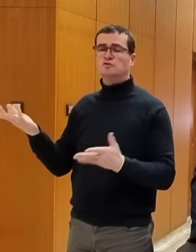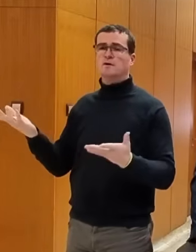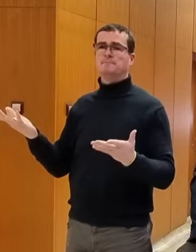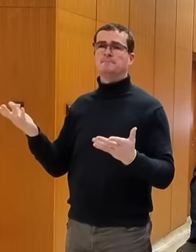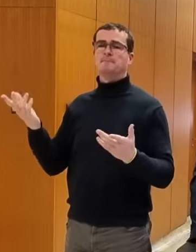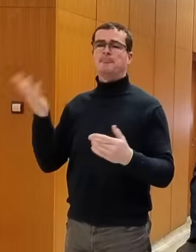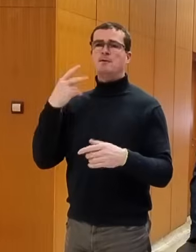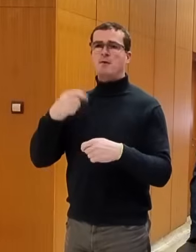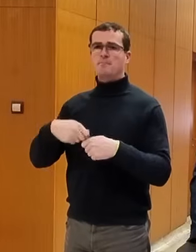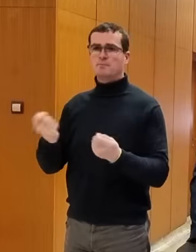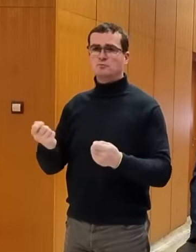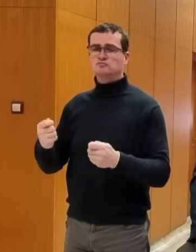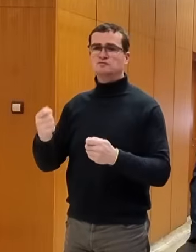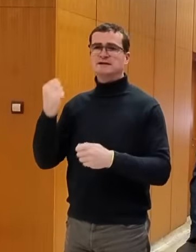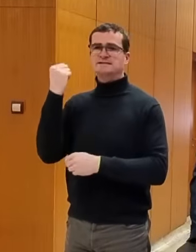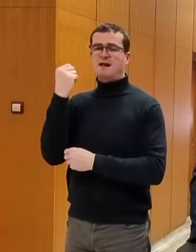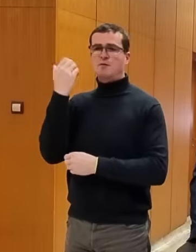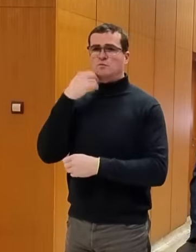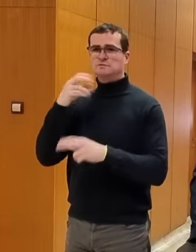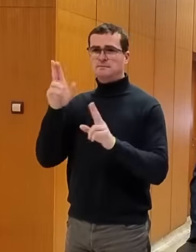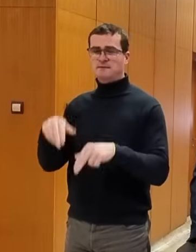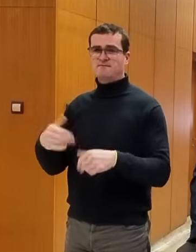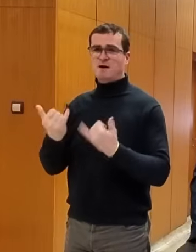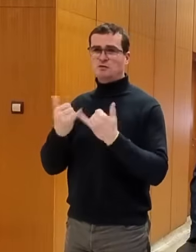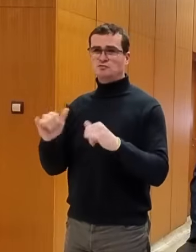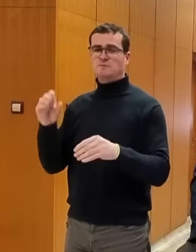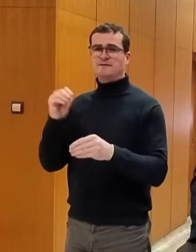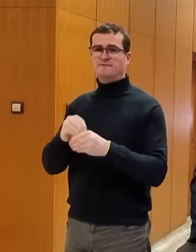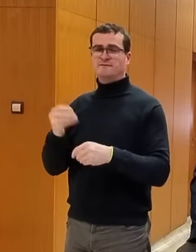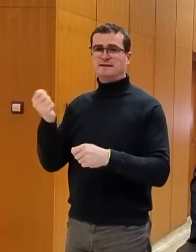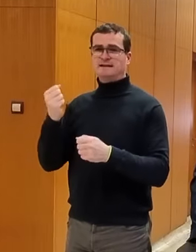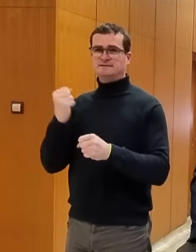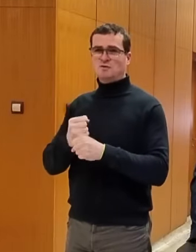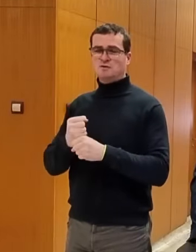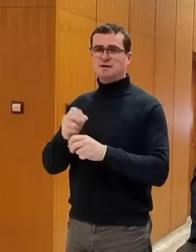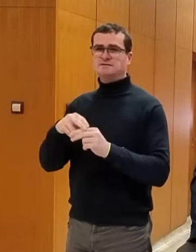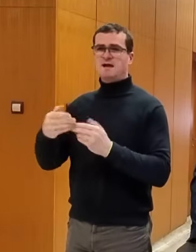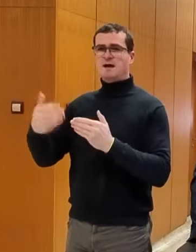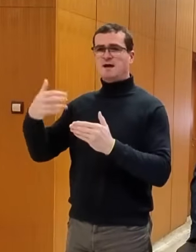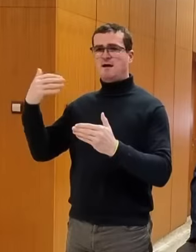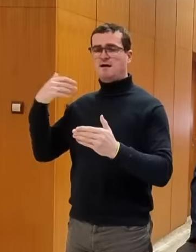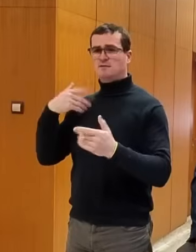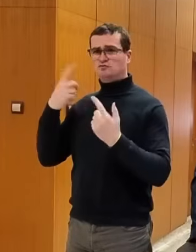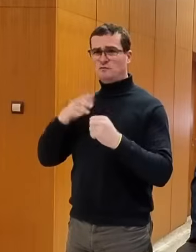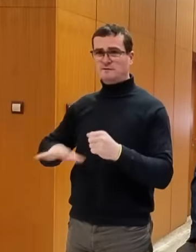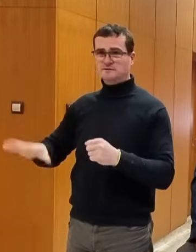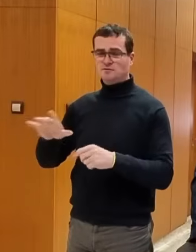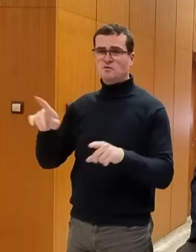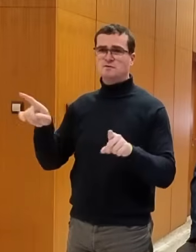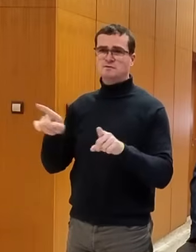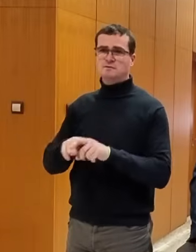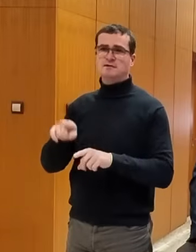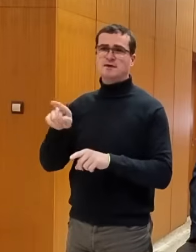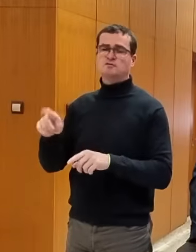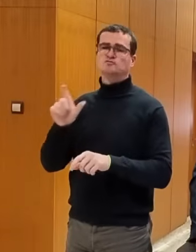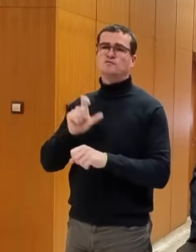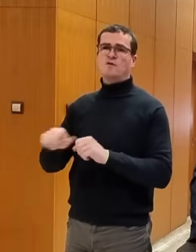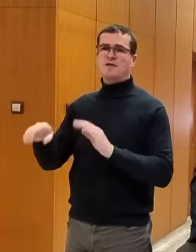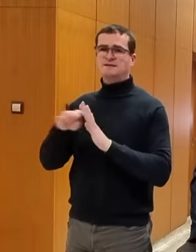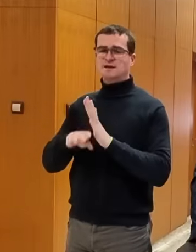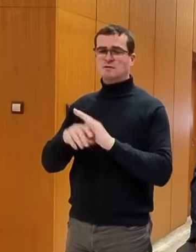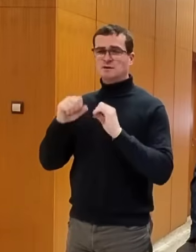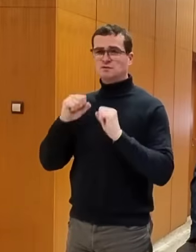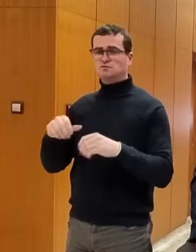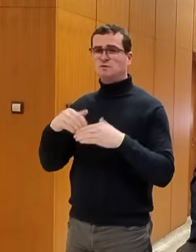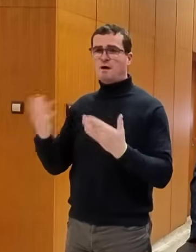že boli porušené základné ľudské práva a slobody v rámci trestných konaní za ostatné obdobie na Slovensku. Takisto z hľadiska či už zákonného